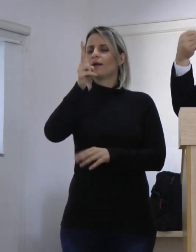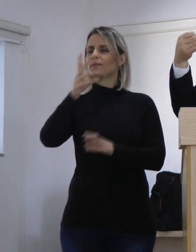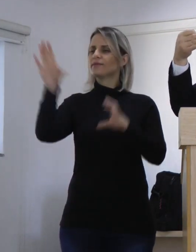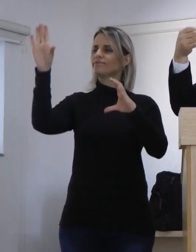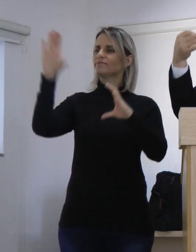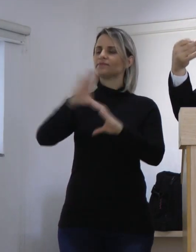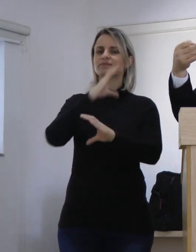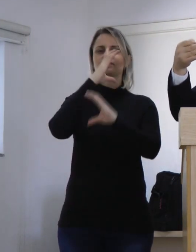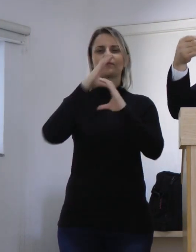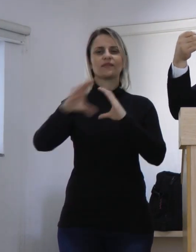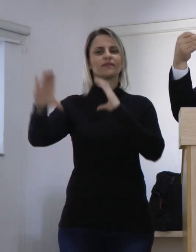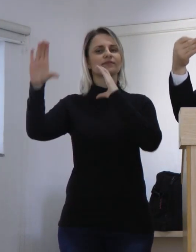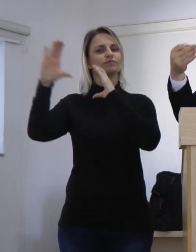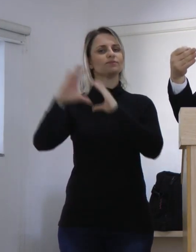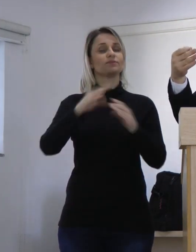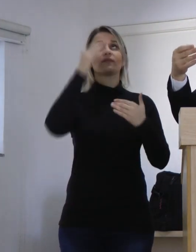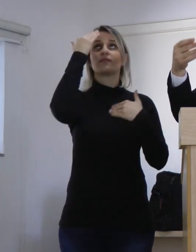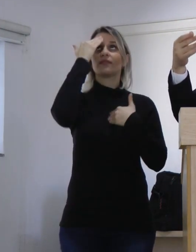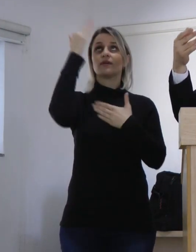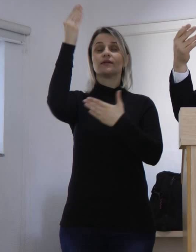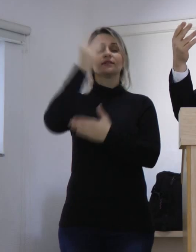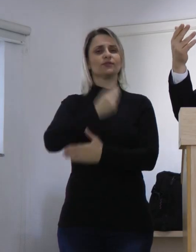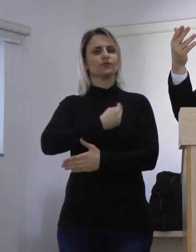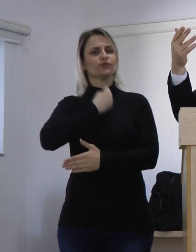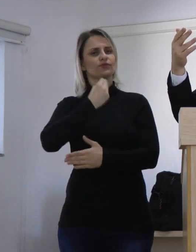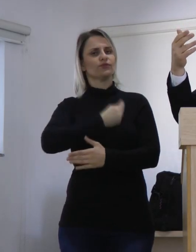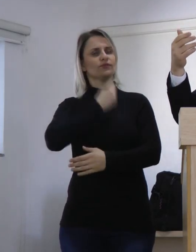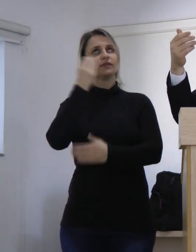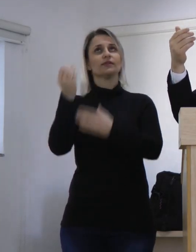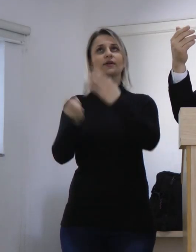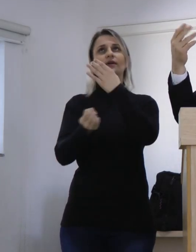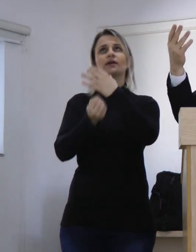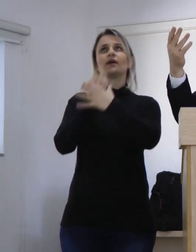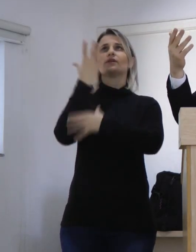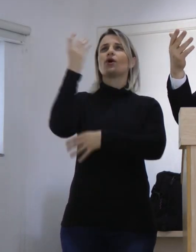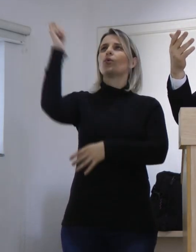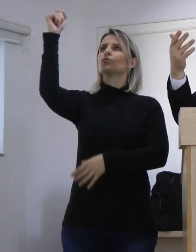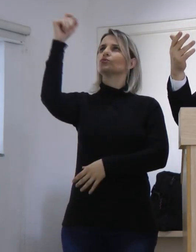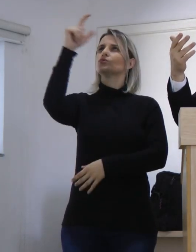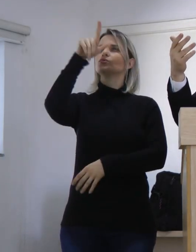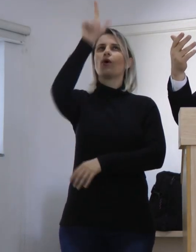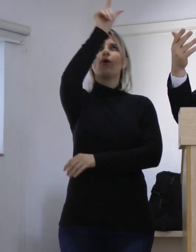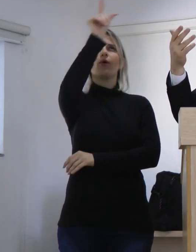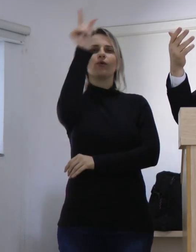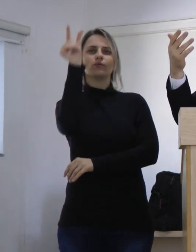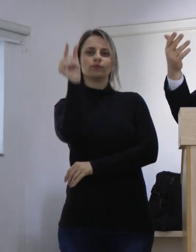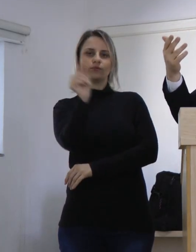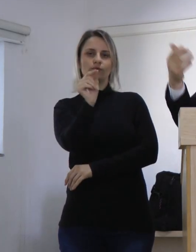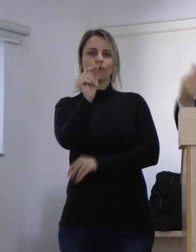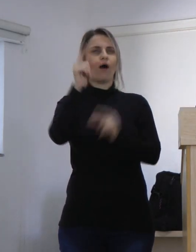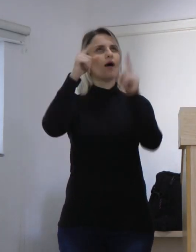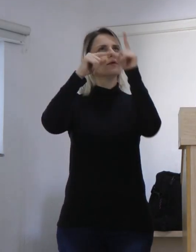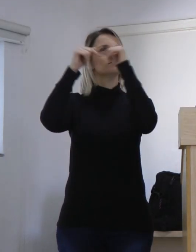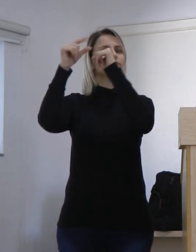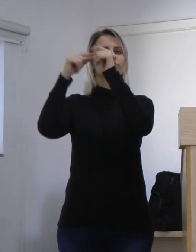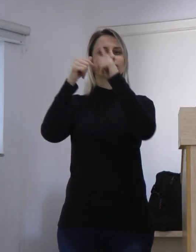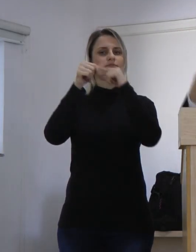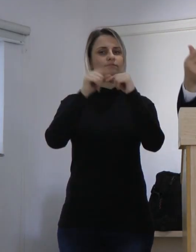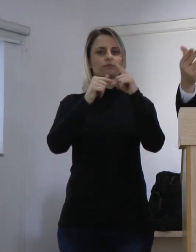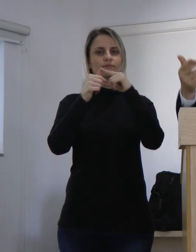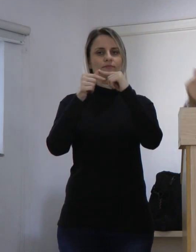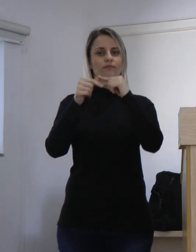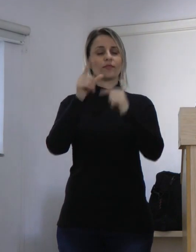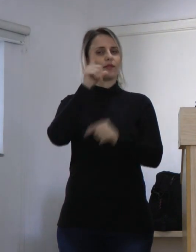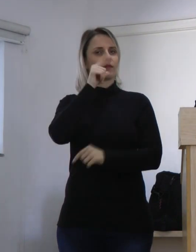cada minuto a vida, ao Criador, ao irmão Sol, à irmã Lua, às irmãs estrelas, à